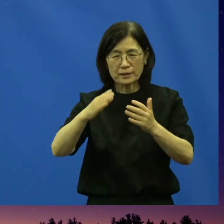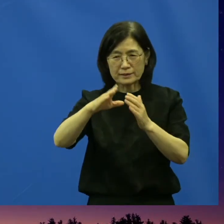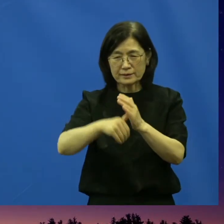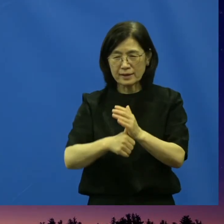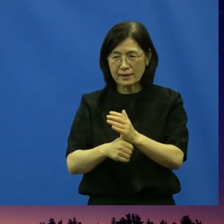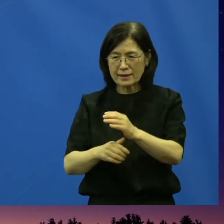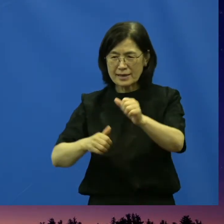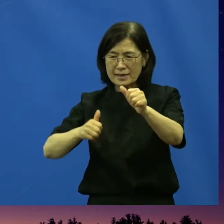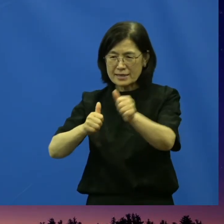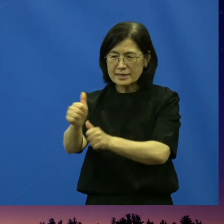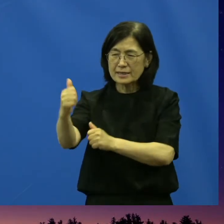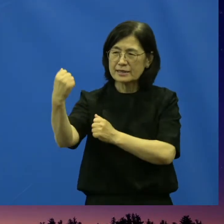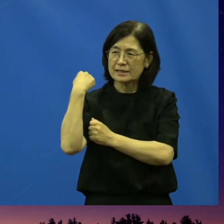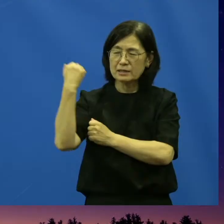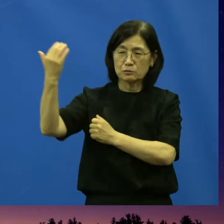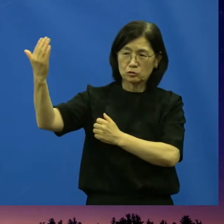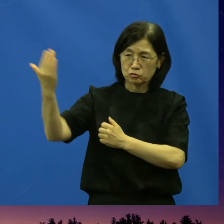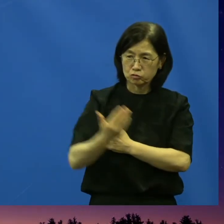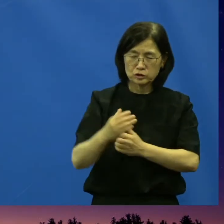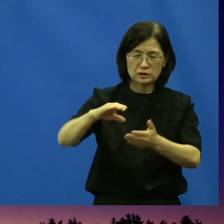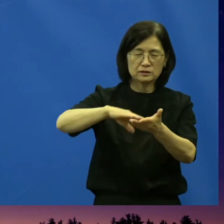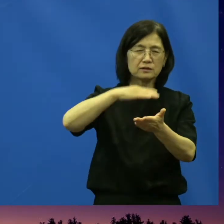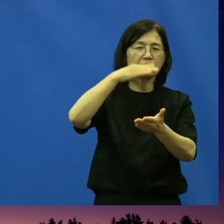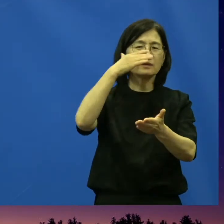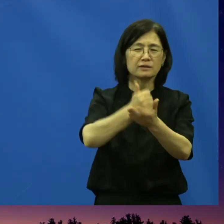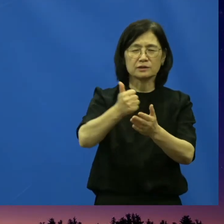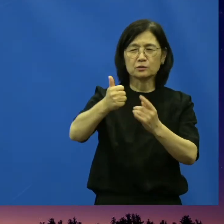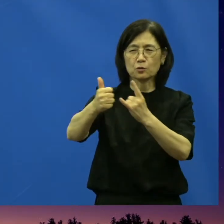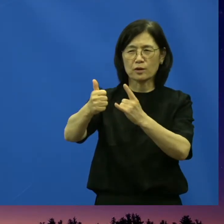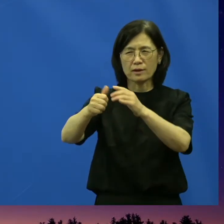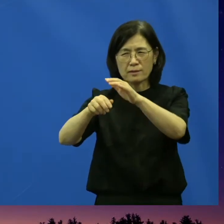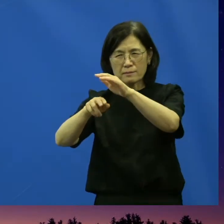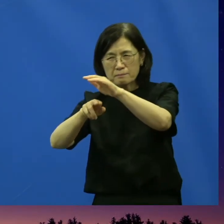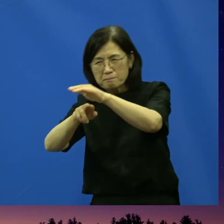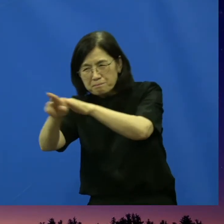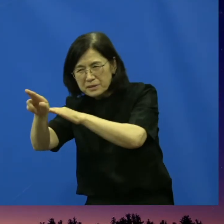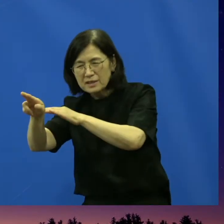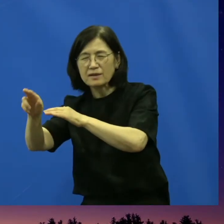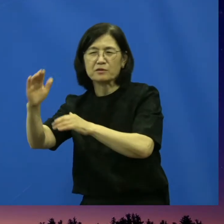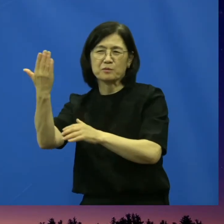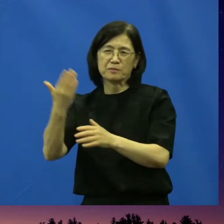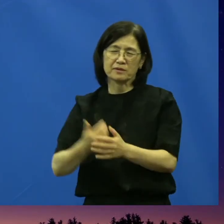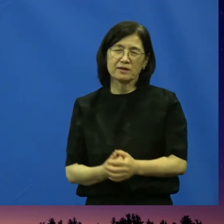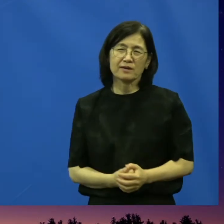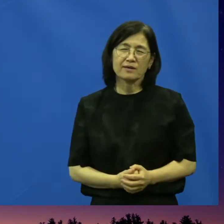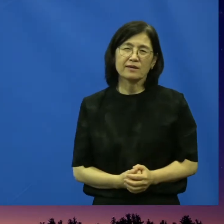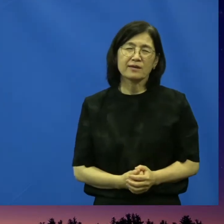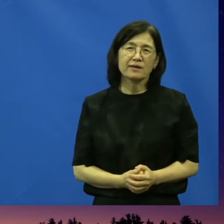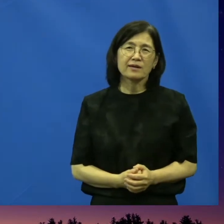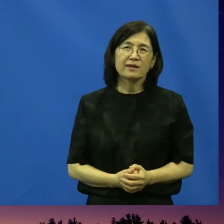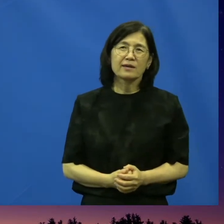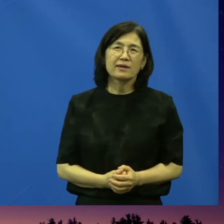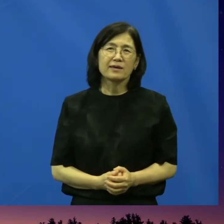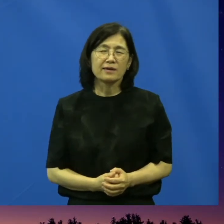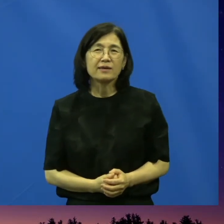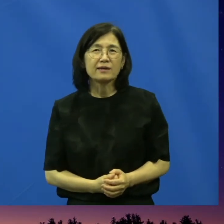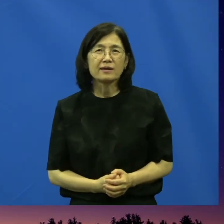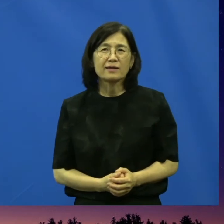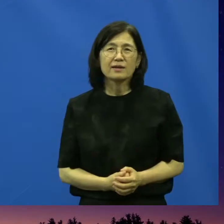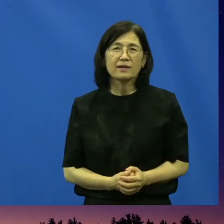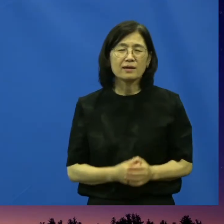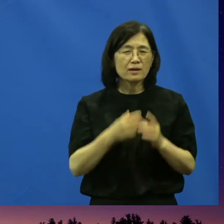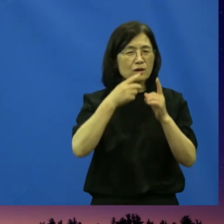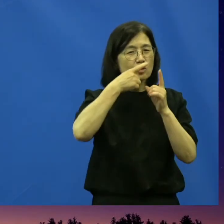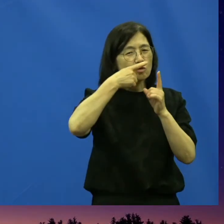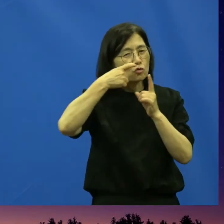돼요. 유혹아 와라, 내가 한번 이겨볼까 하면 그러면 당장 당하는 거예요, 여러분. 그리스도에게 피하세요. 유혹의